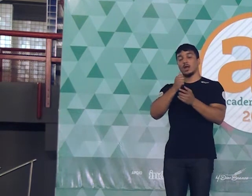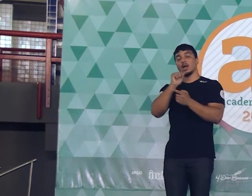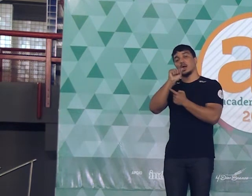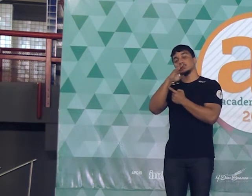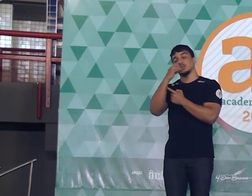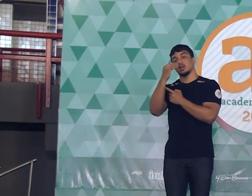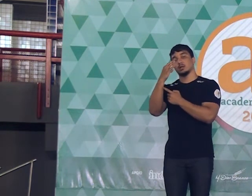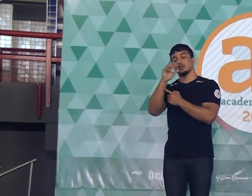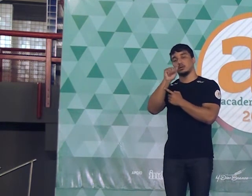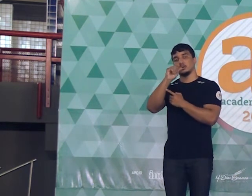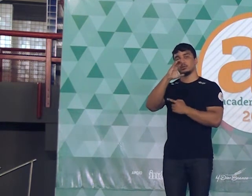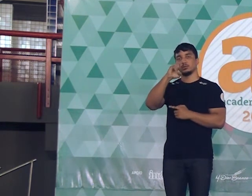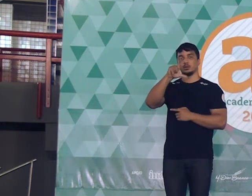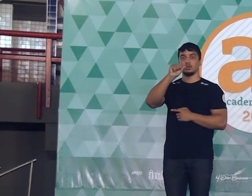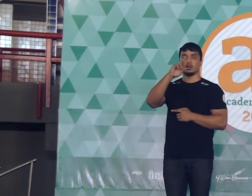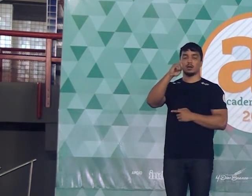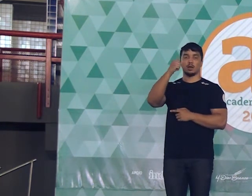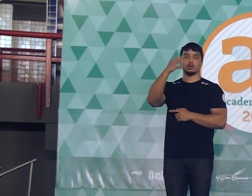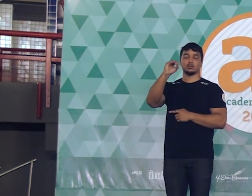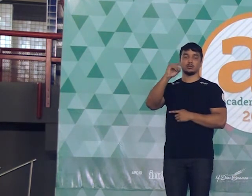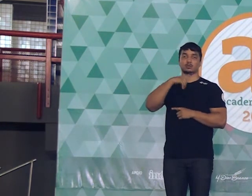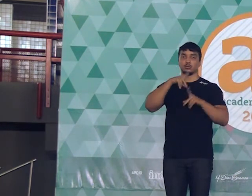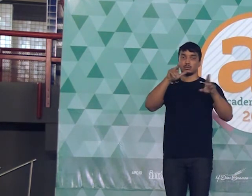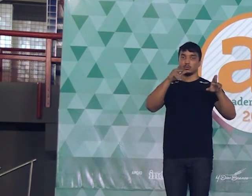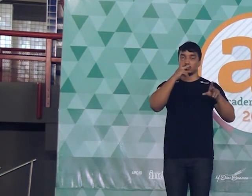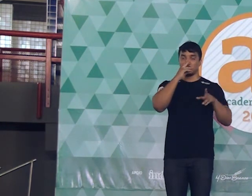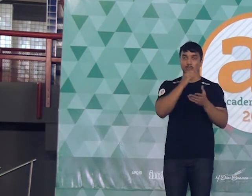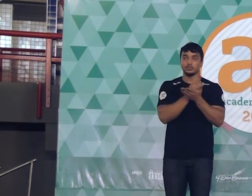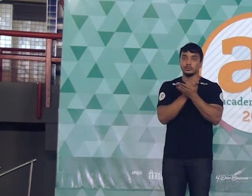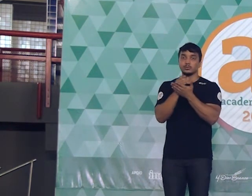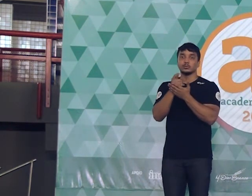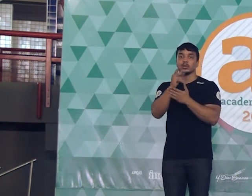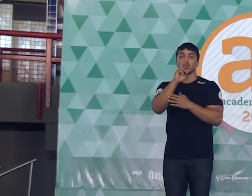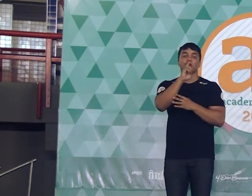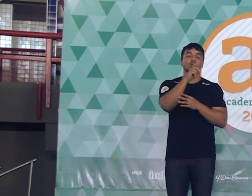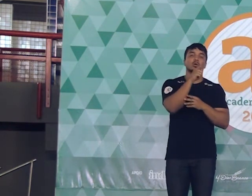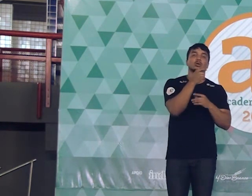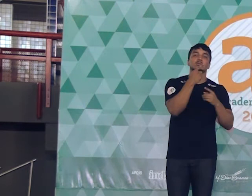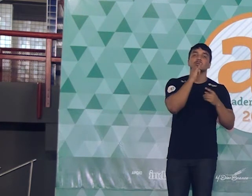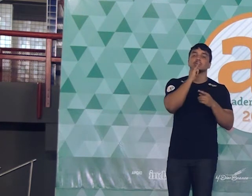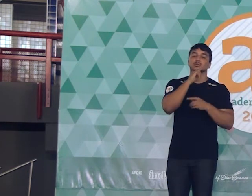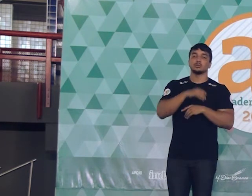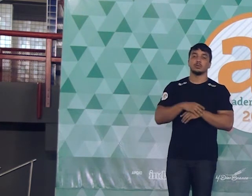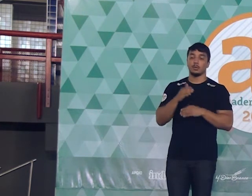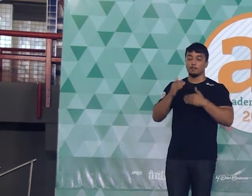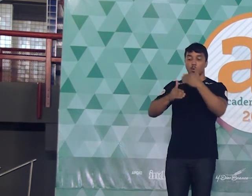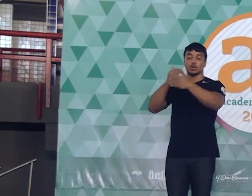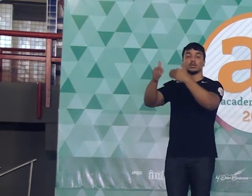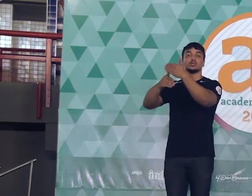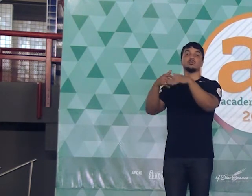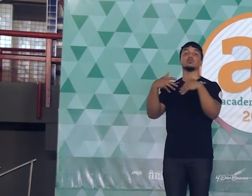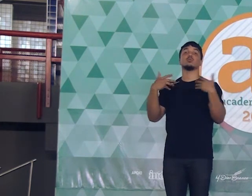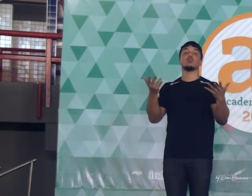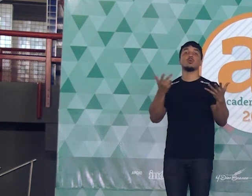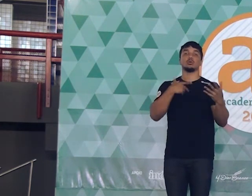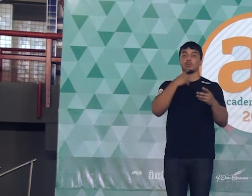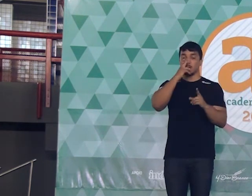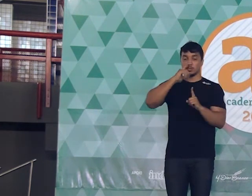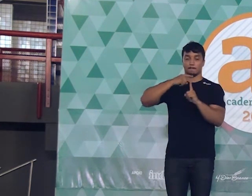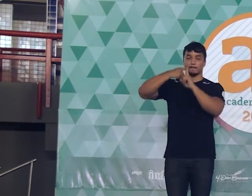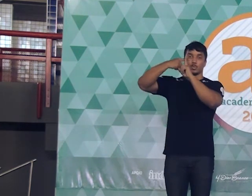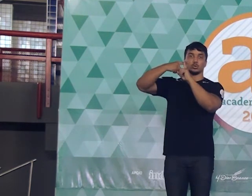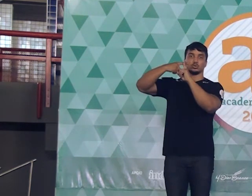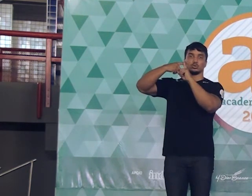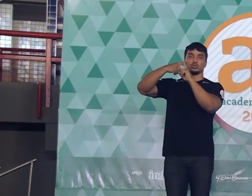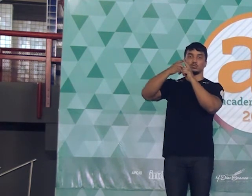aceleração, como ocorre em progressivo e retrógrado. Quando é que eu tenho um movimento progressivo? Quando eu tenho velocidade positiva, eu